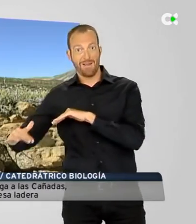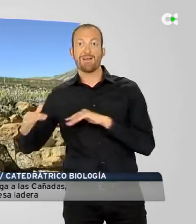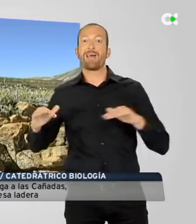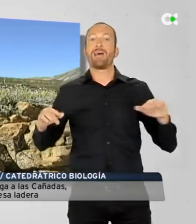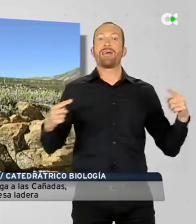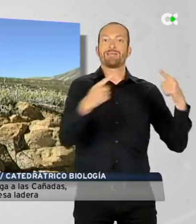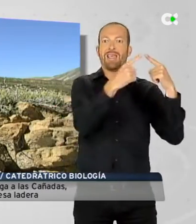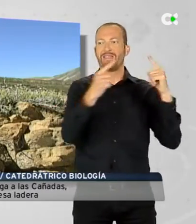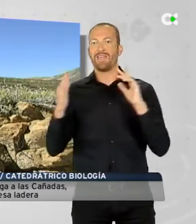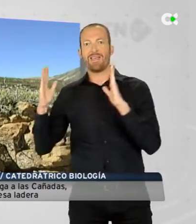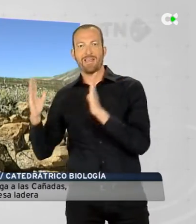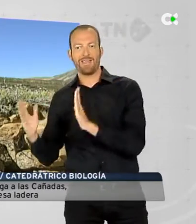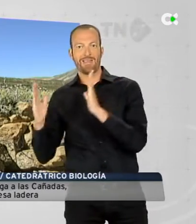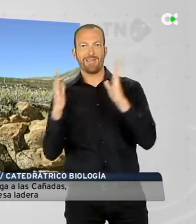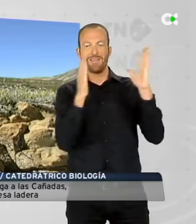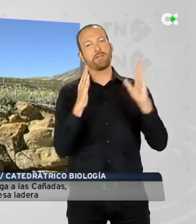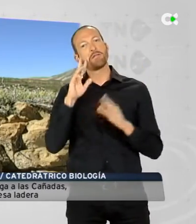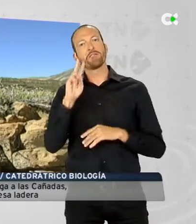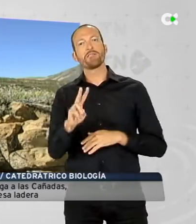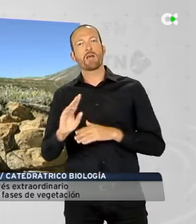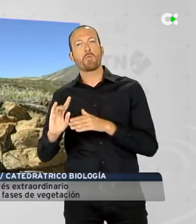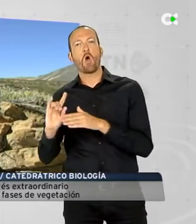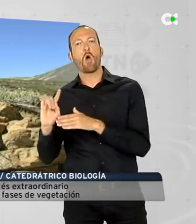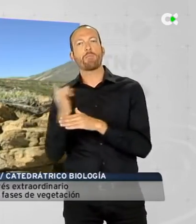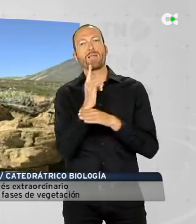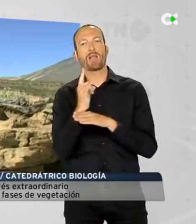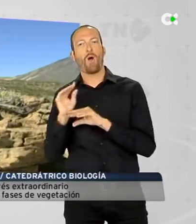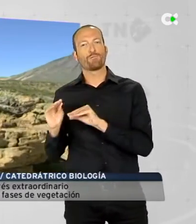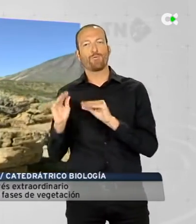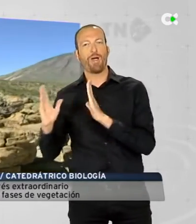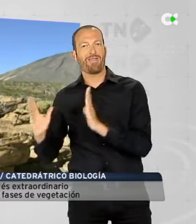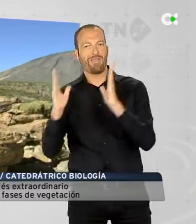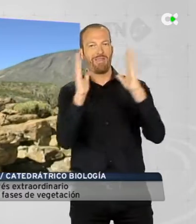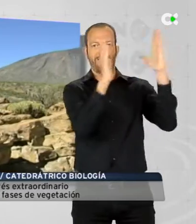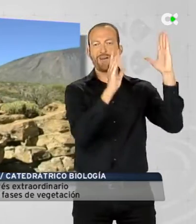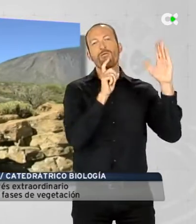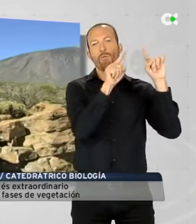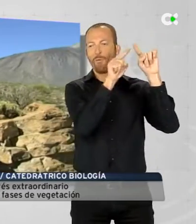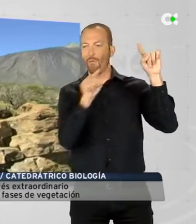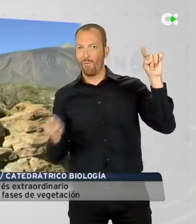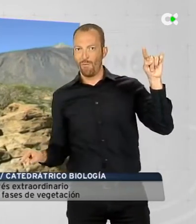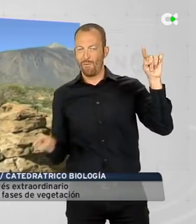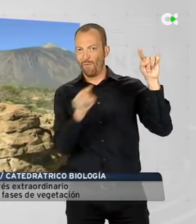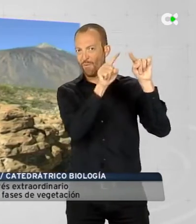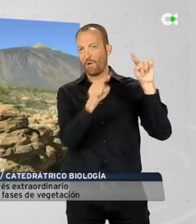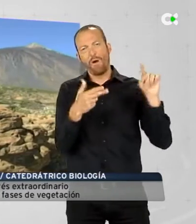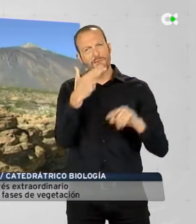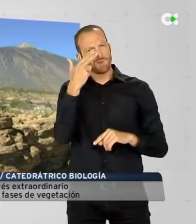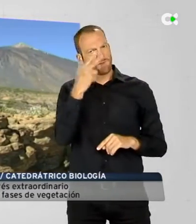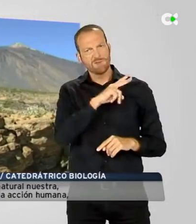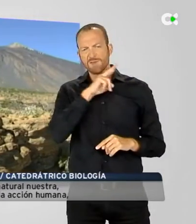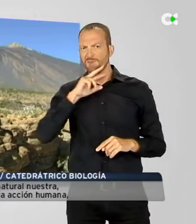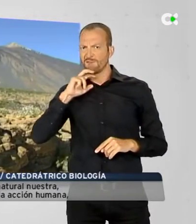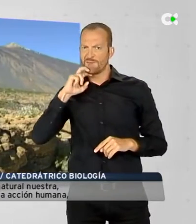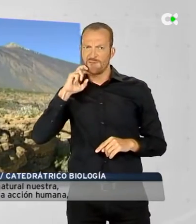a las cañadas. Toda esa ladera tiene un interés extraordinario por las distintas fases de vegetación